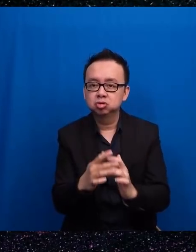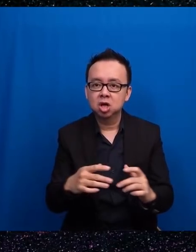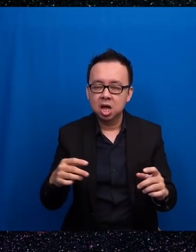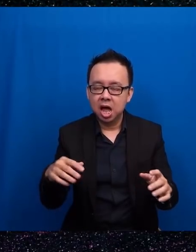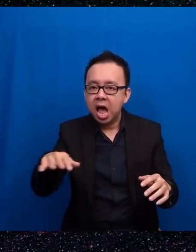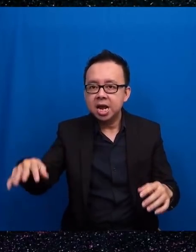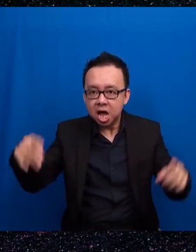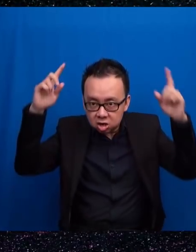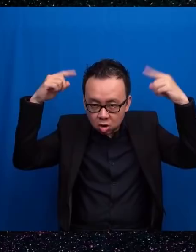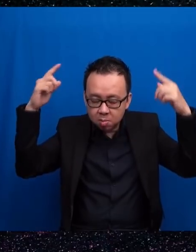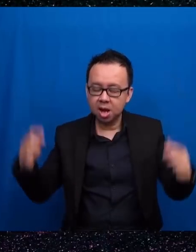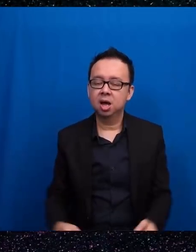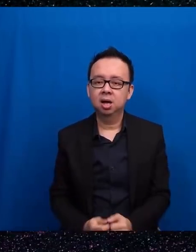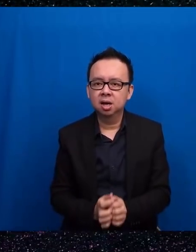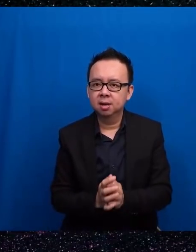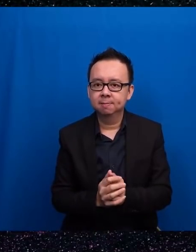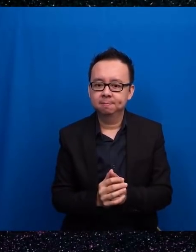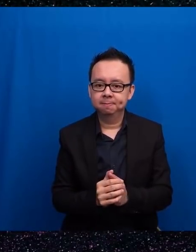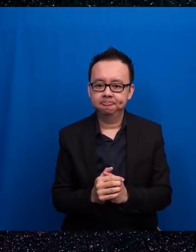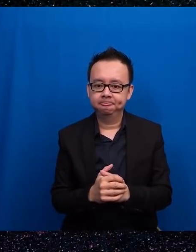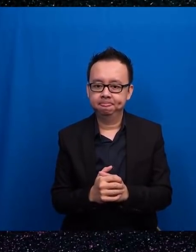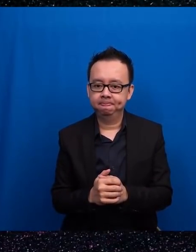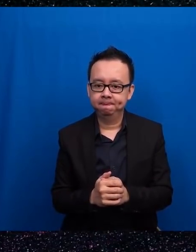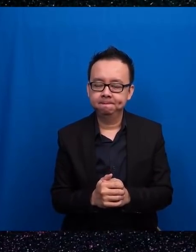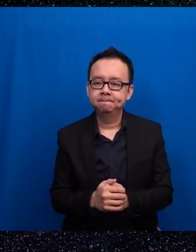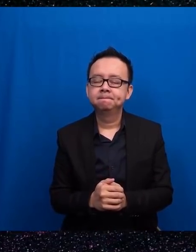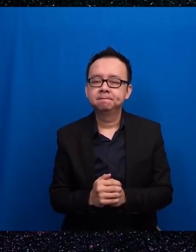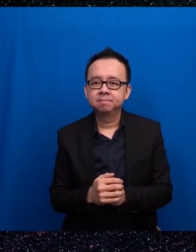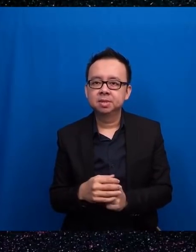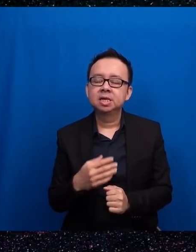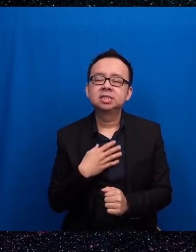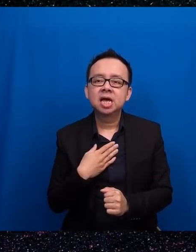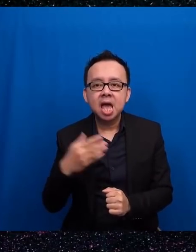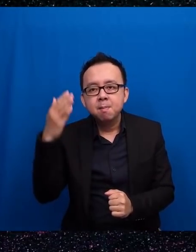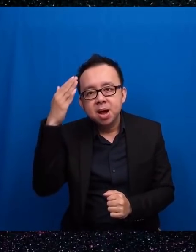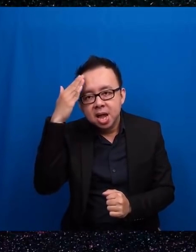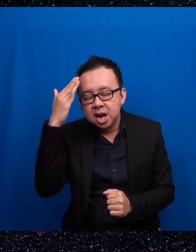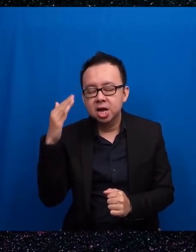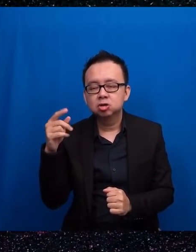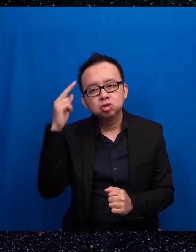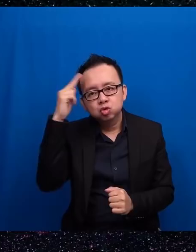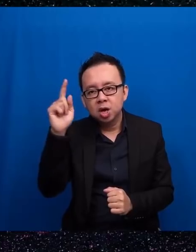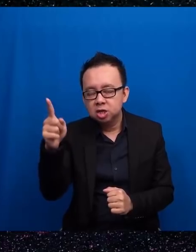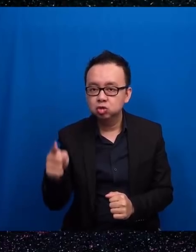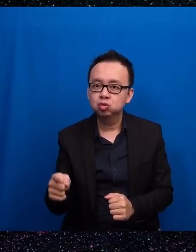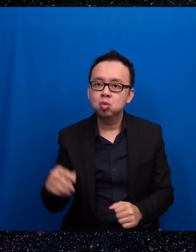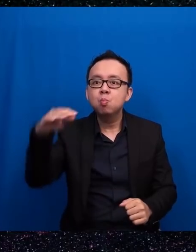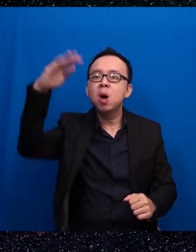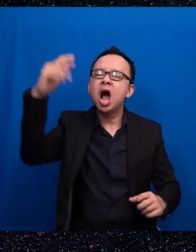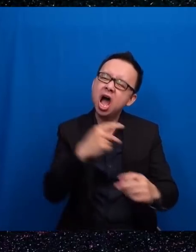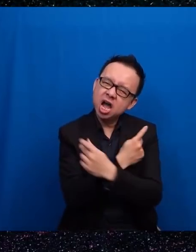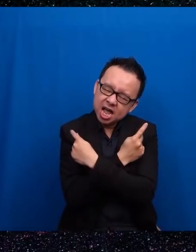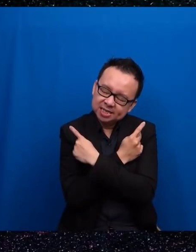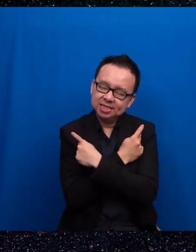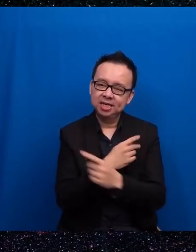manusia, lingkungan, tapi seluruh alam semesta. Saya bisa bayangkan ya, Tuhan itu maha kasih kan,